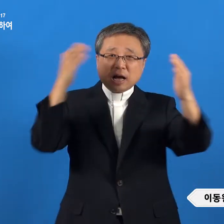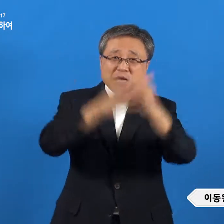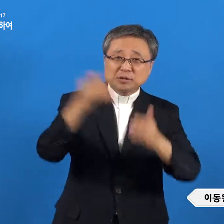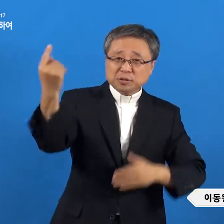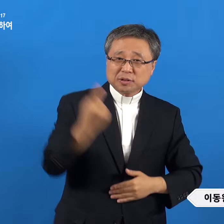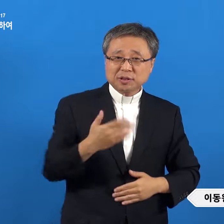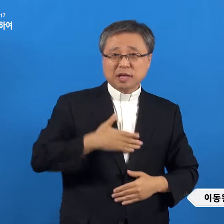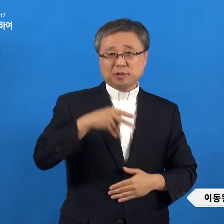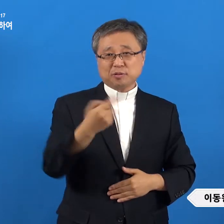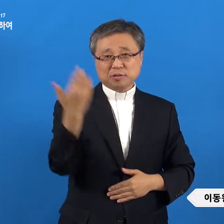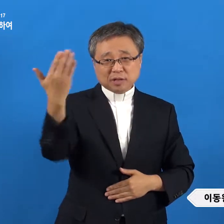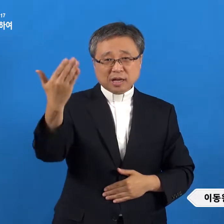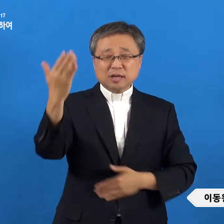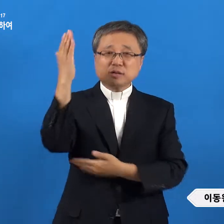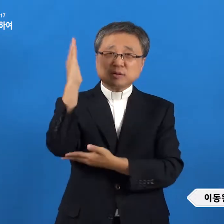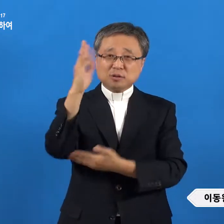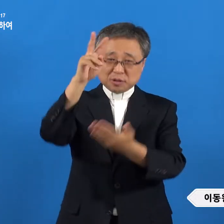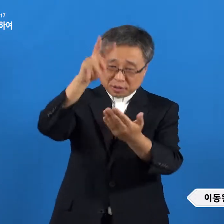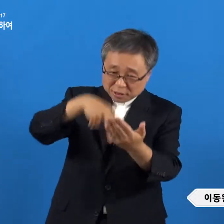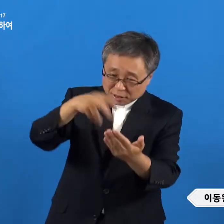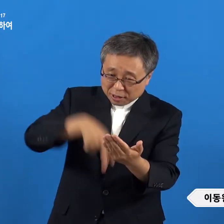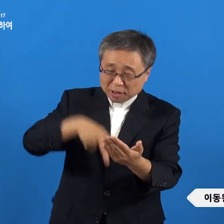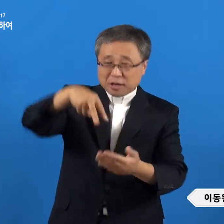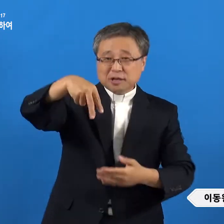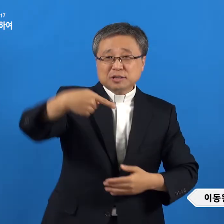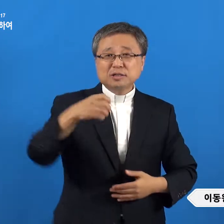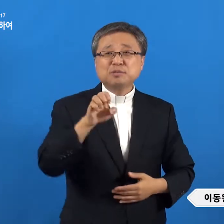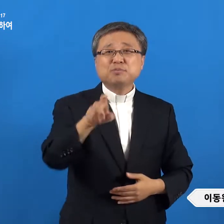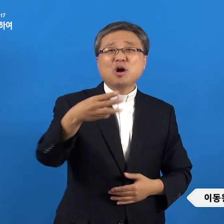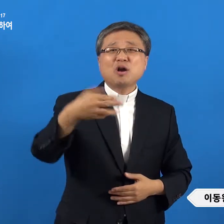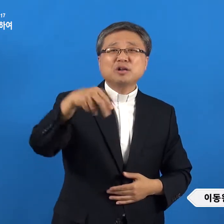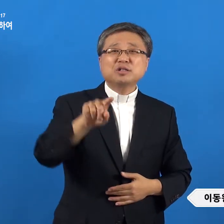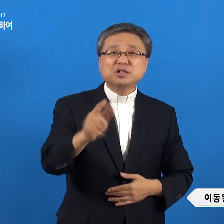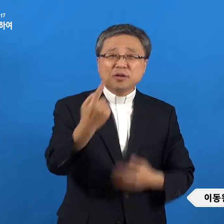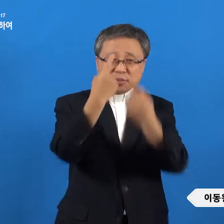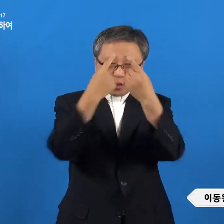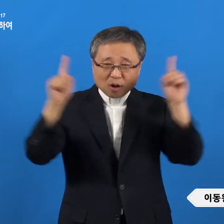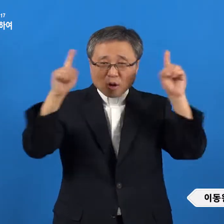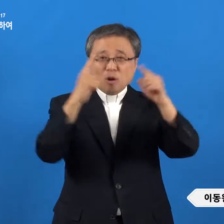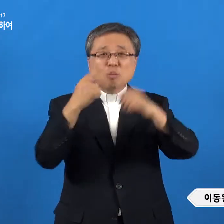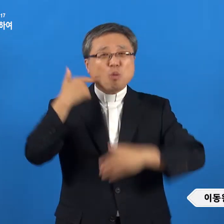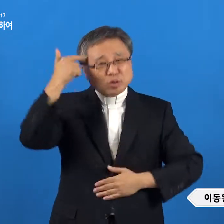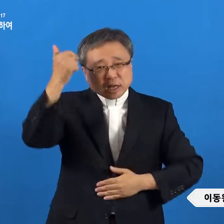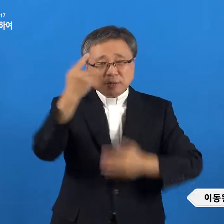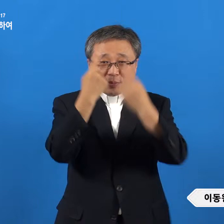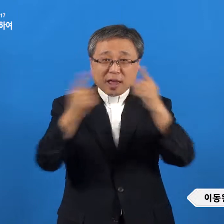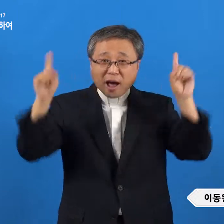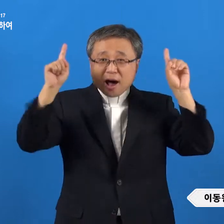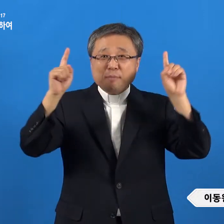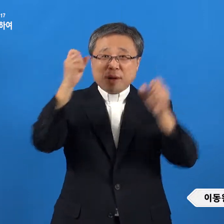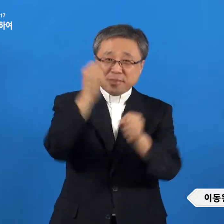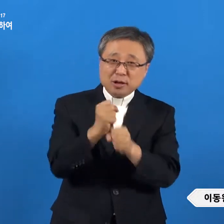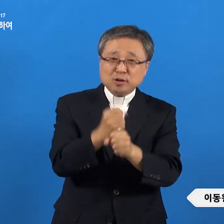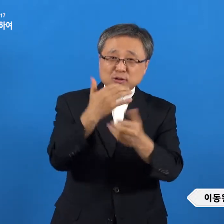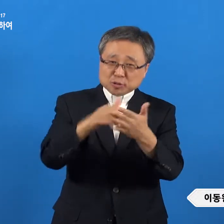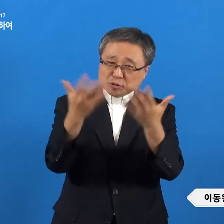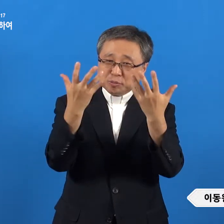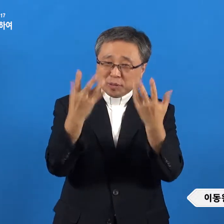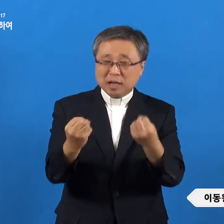읽고 거기다 스폴전 칼리지, 목회자 대학을 만들어서 수많은 목회자들에게 아름다운